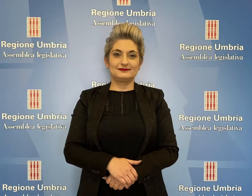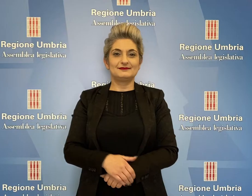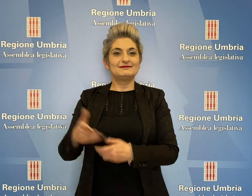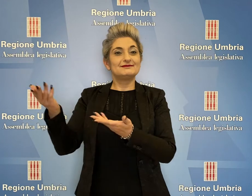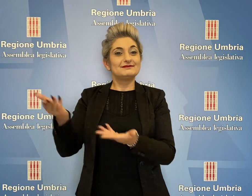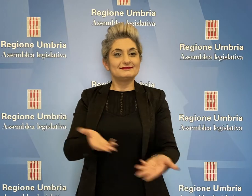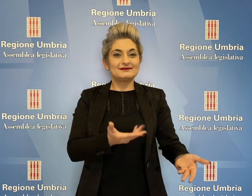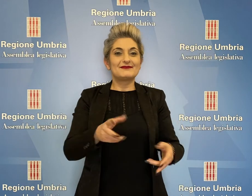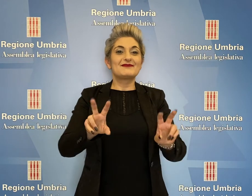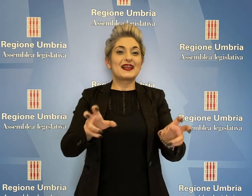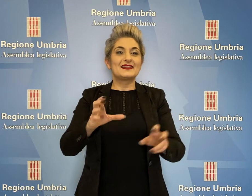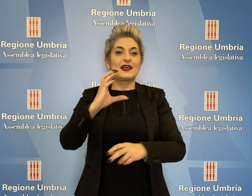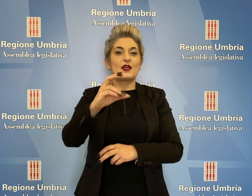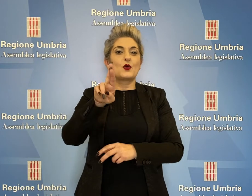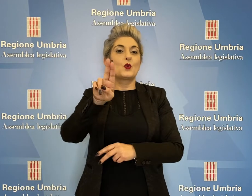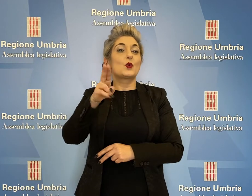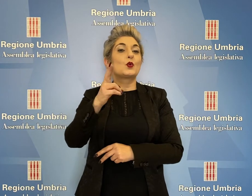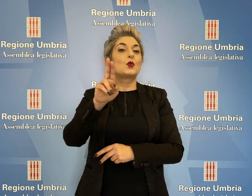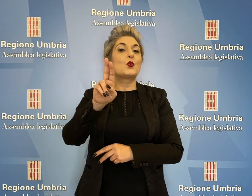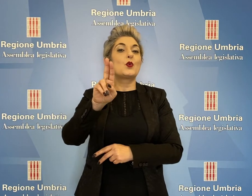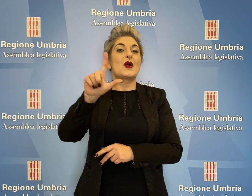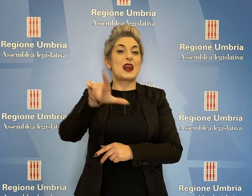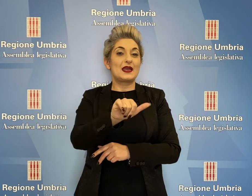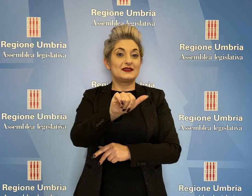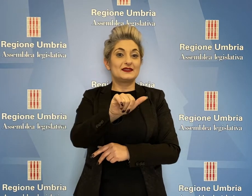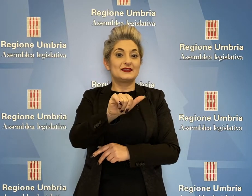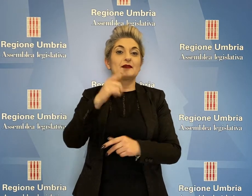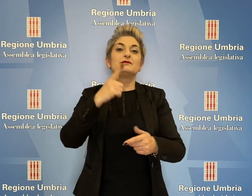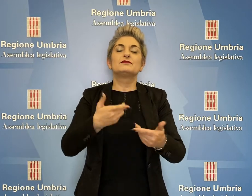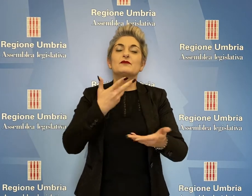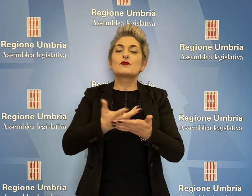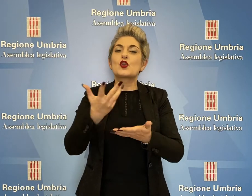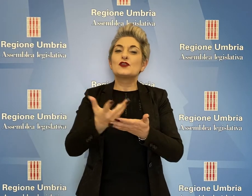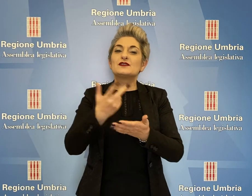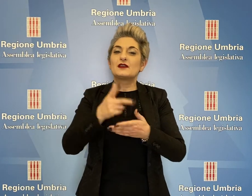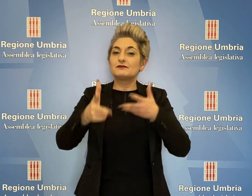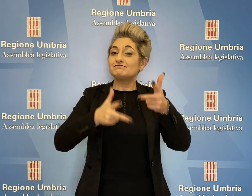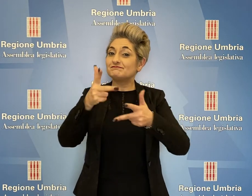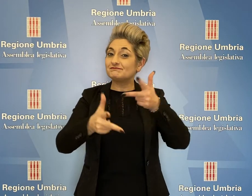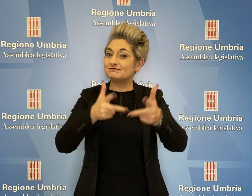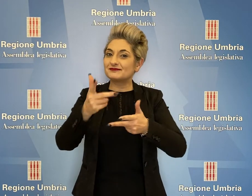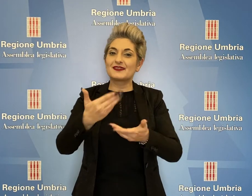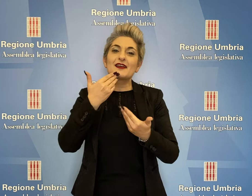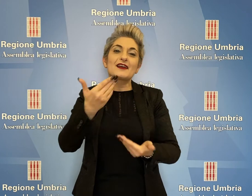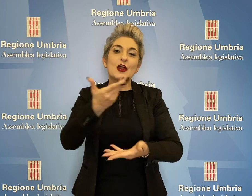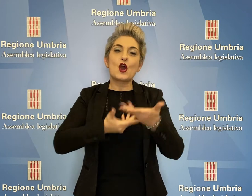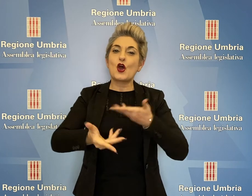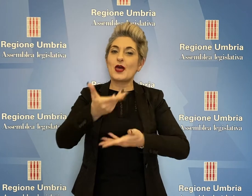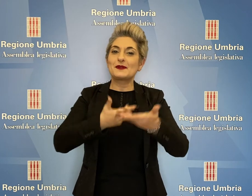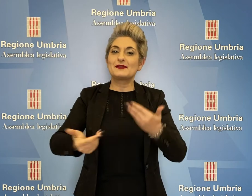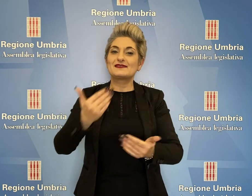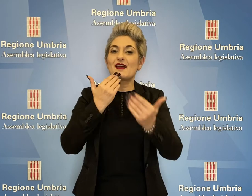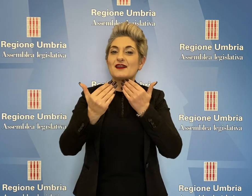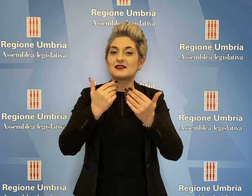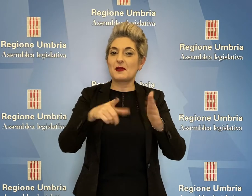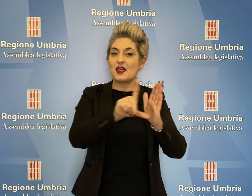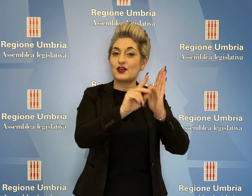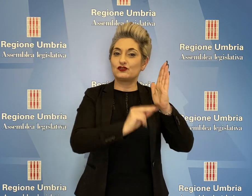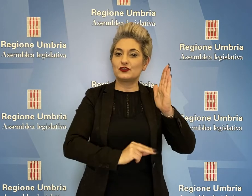Benvenuti a Telecrullis, il notiziario nel lingua dei segni, frutto della collaborazione tra l'Assemblea Legislativa